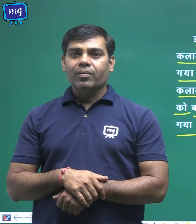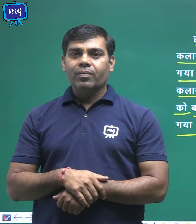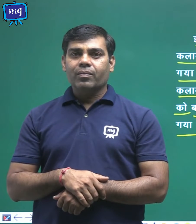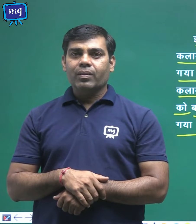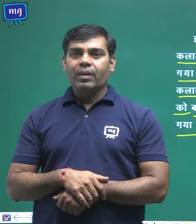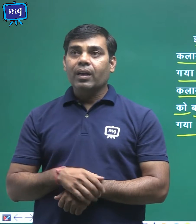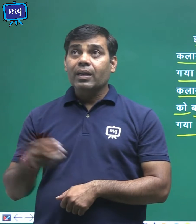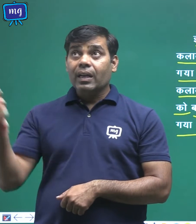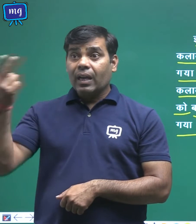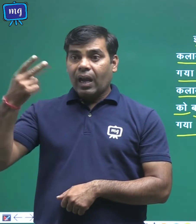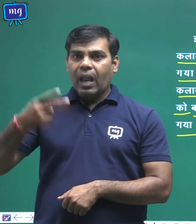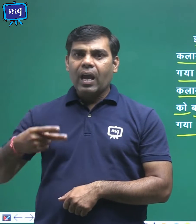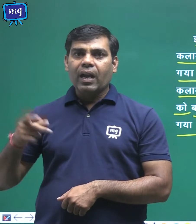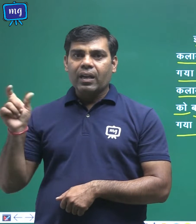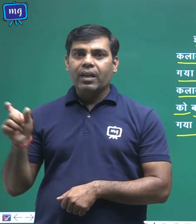कलाकार